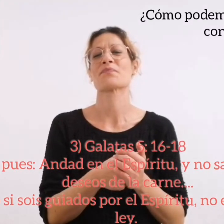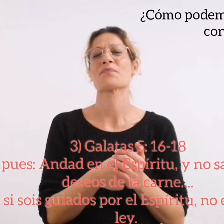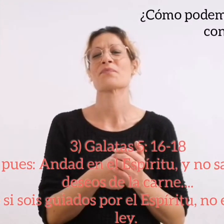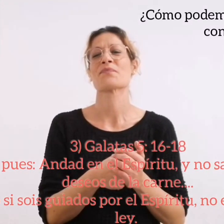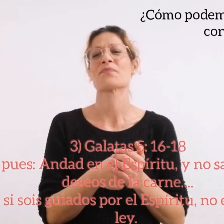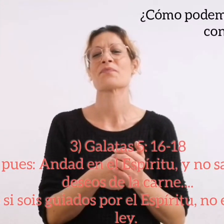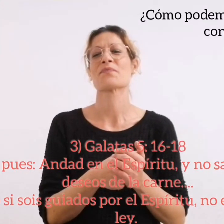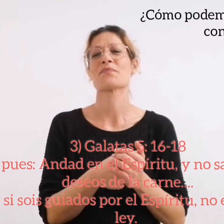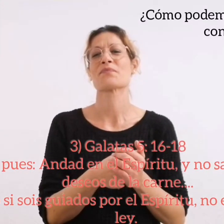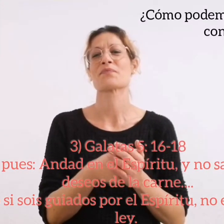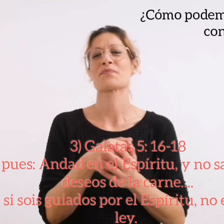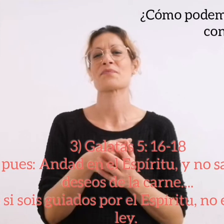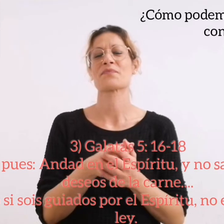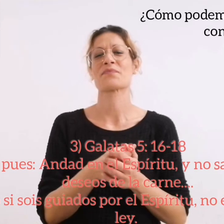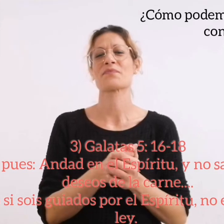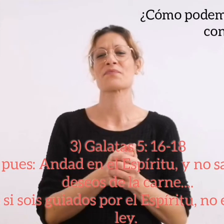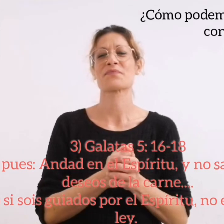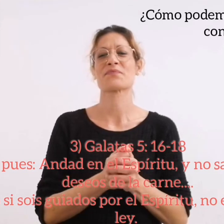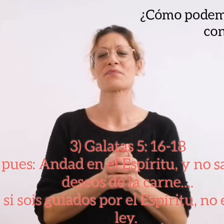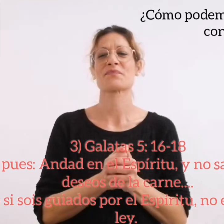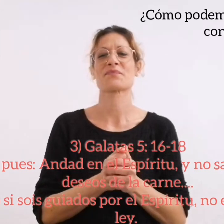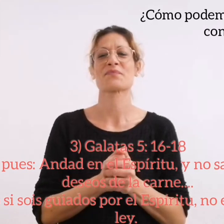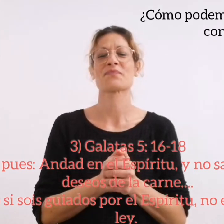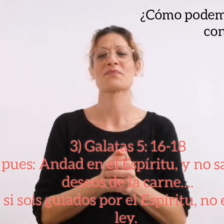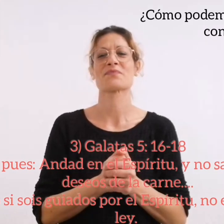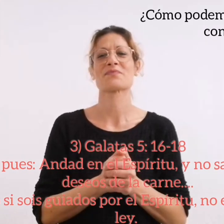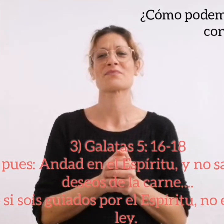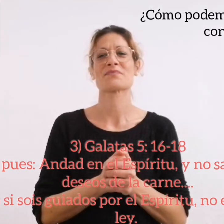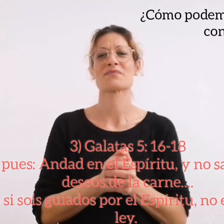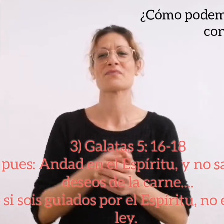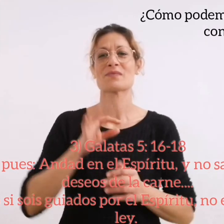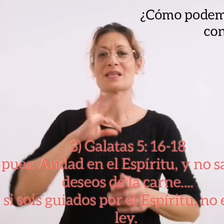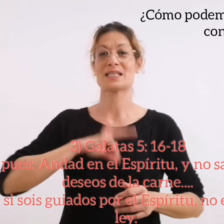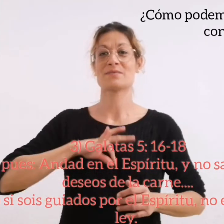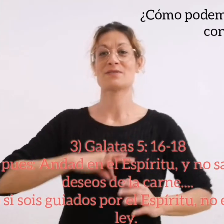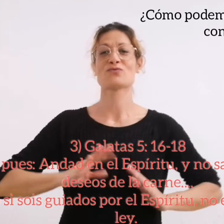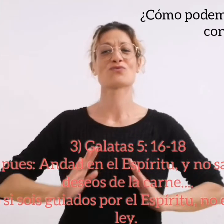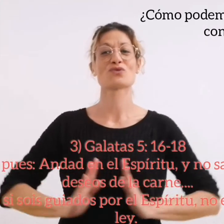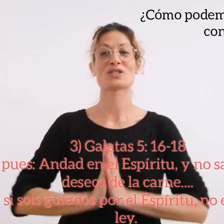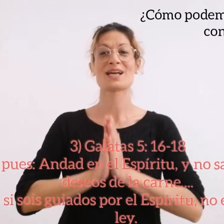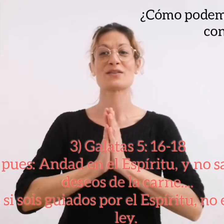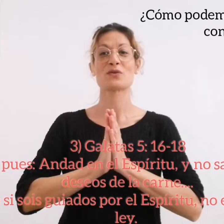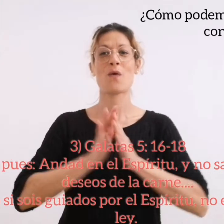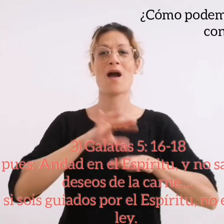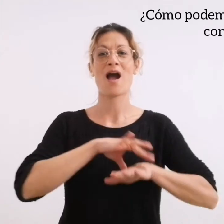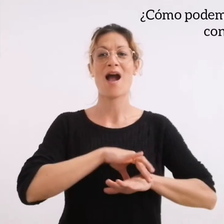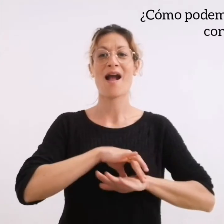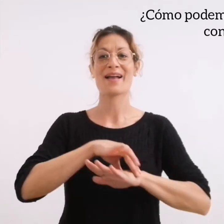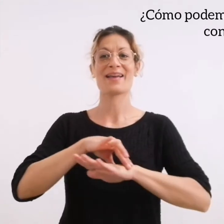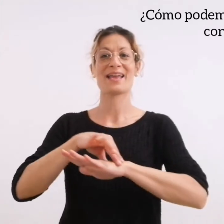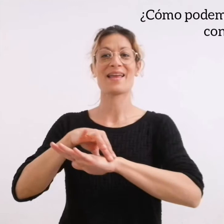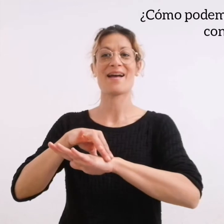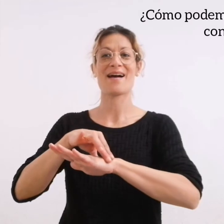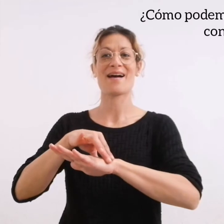Perdón, Gálatas 5, 16 y 18. El Espíritu Santo nos guía. Él nos está guiando.